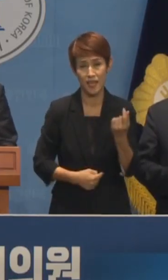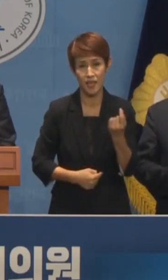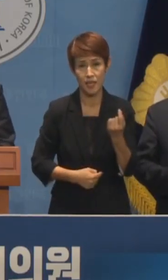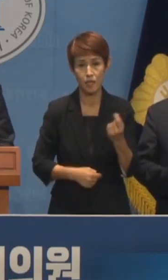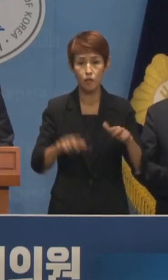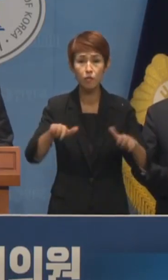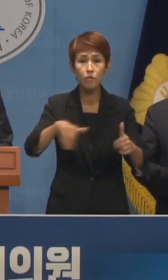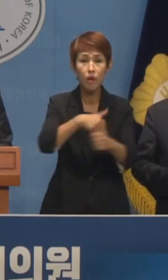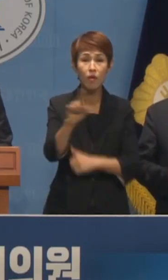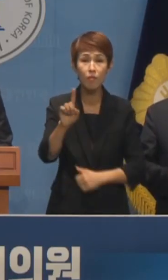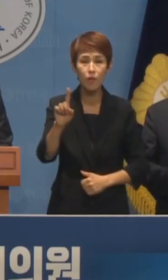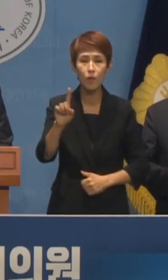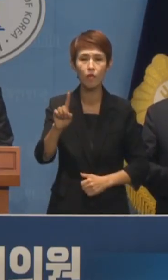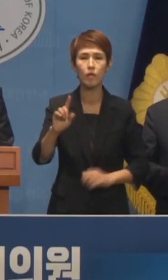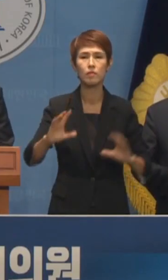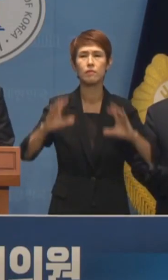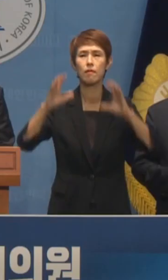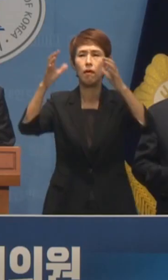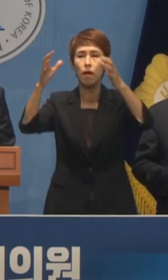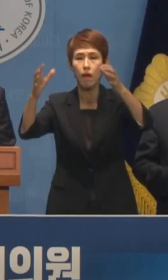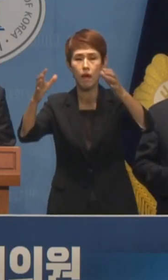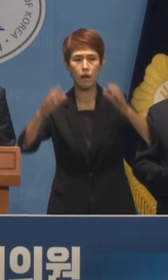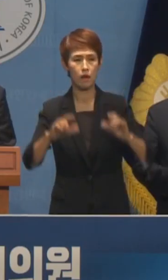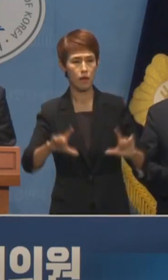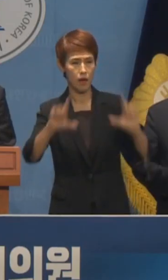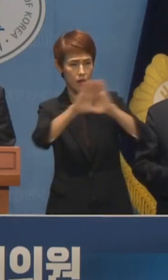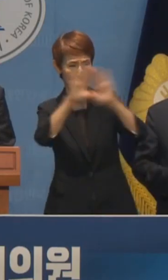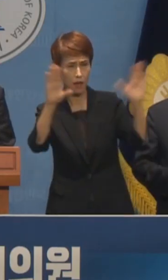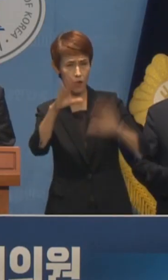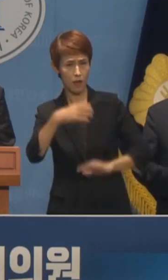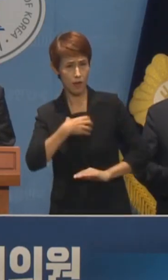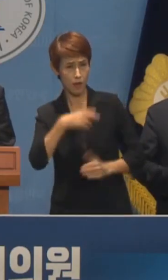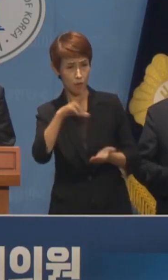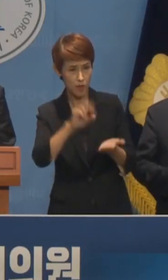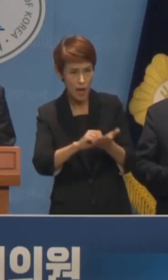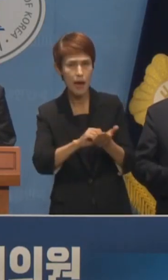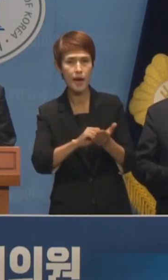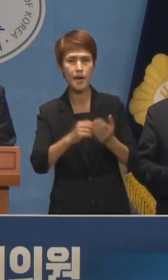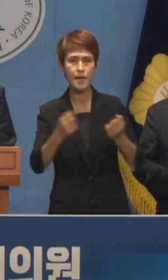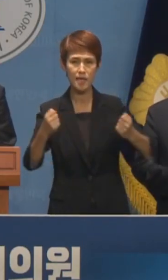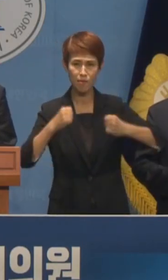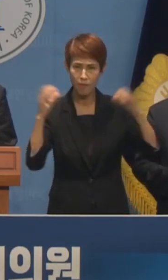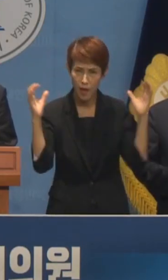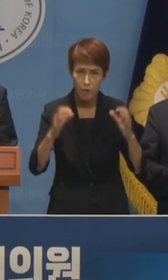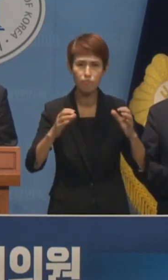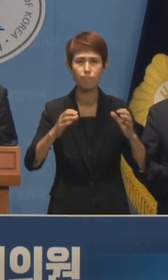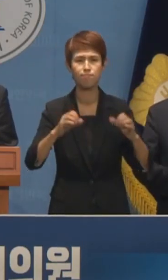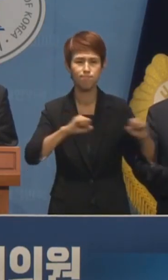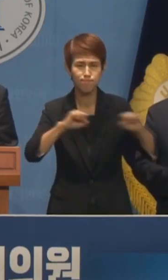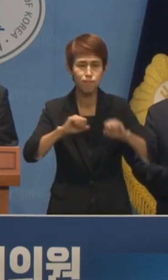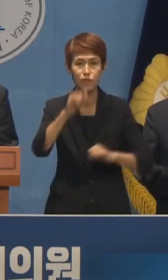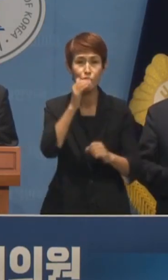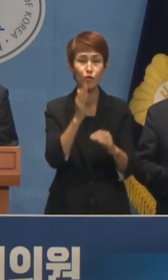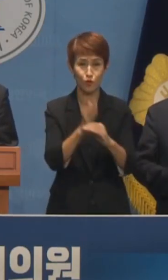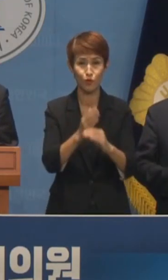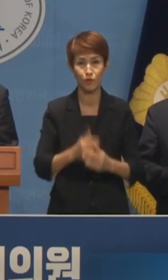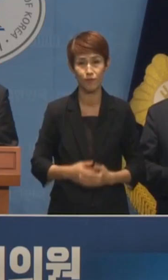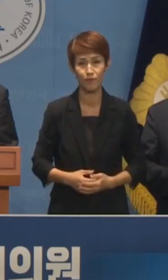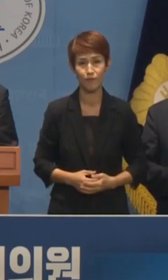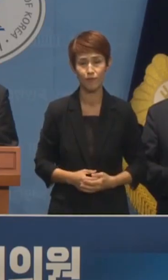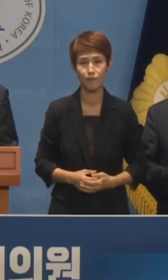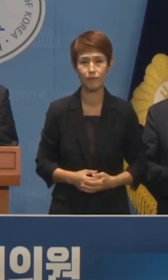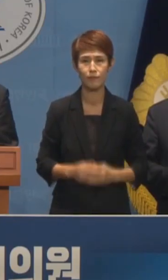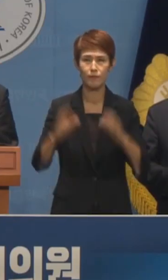지금은 전 세계가 기후위기 해결에 함께 나서고 있는 것처럼 사회적 경제로의 방향 전환도 이미